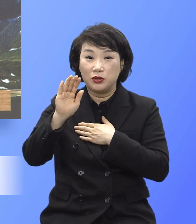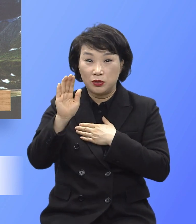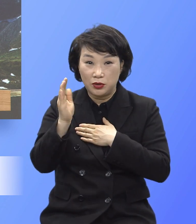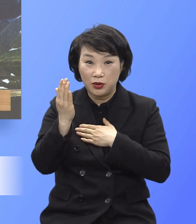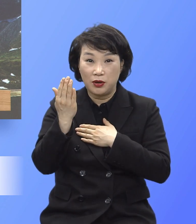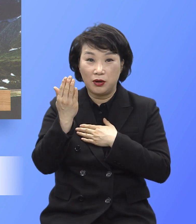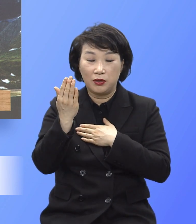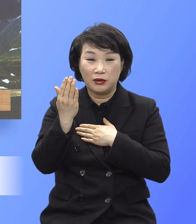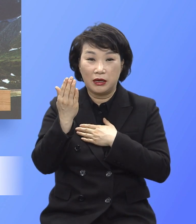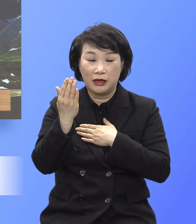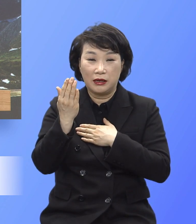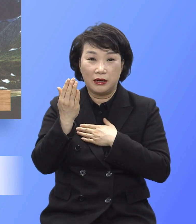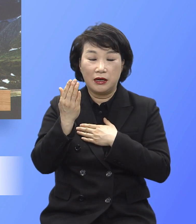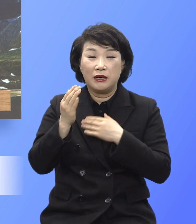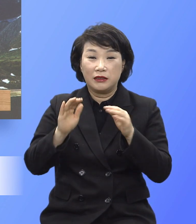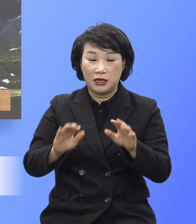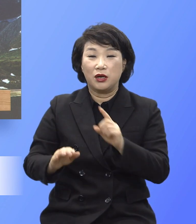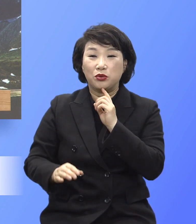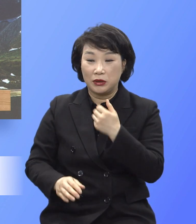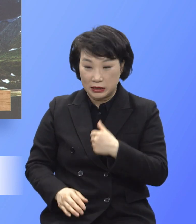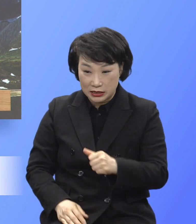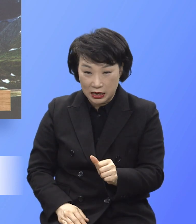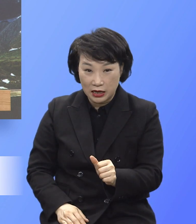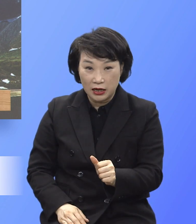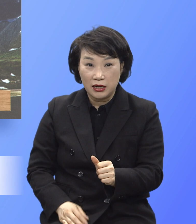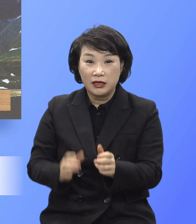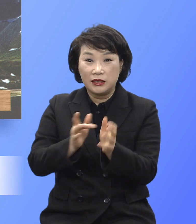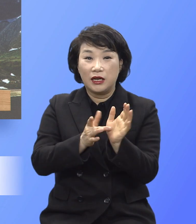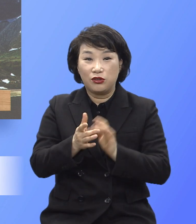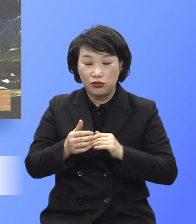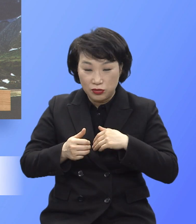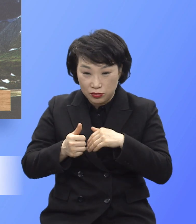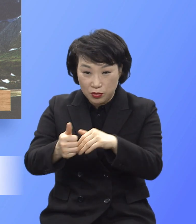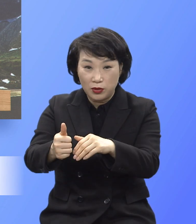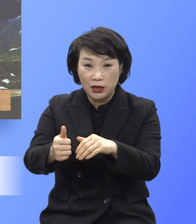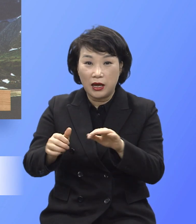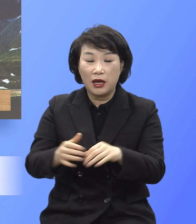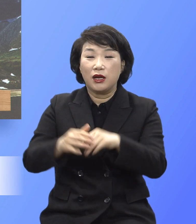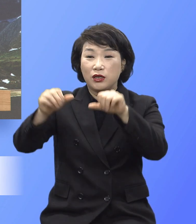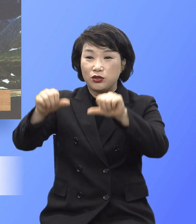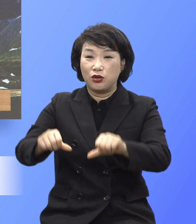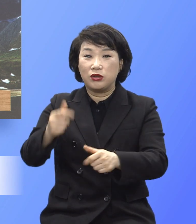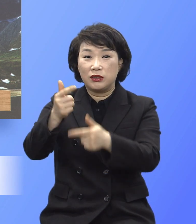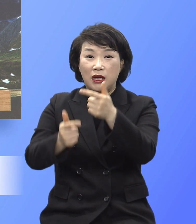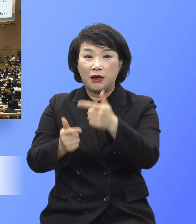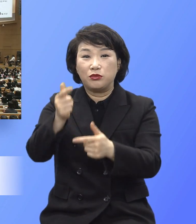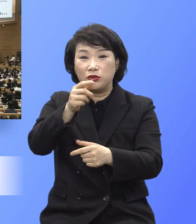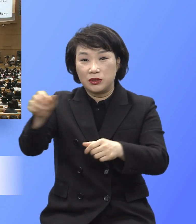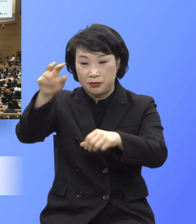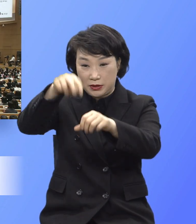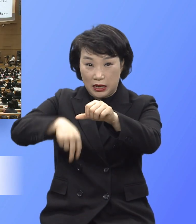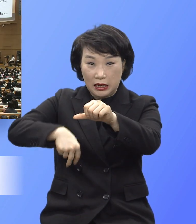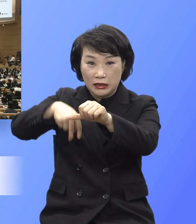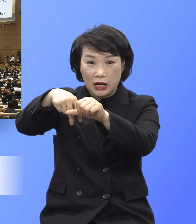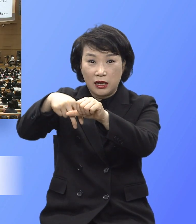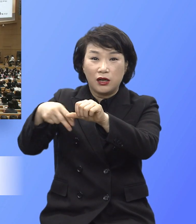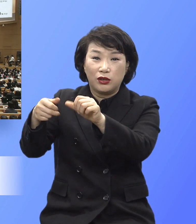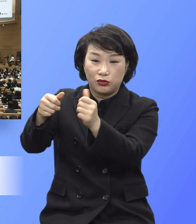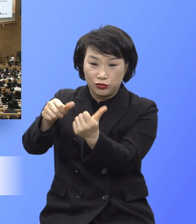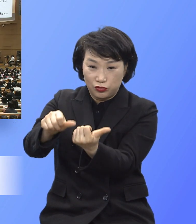되어 자기 독생자를 저주에 나무 십자가에서